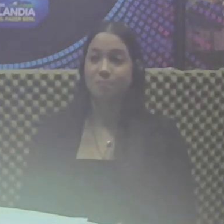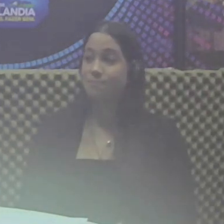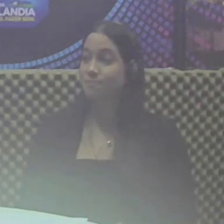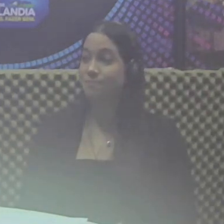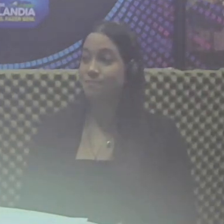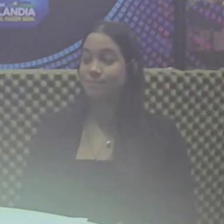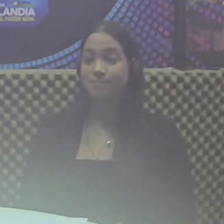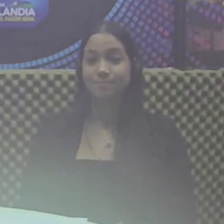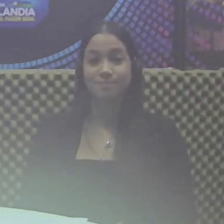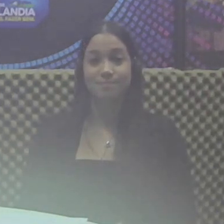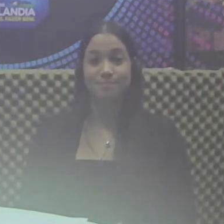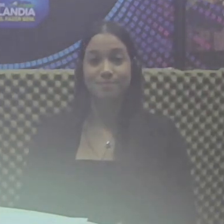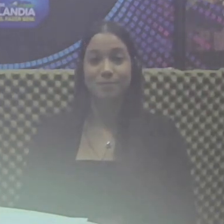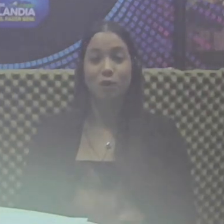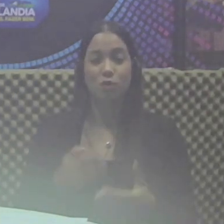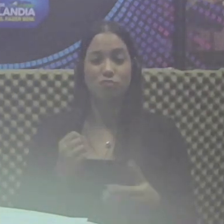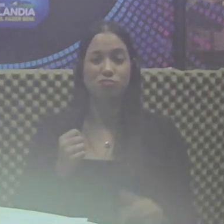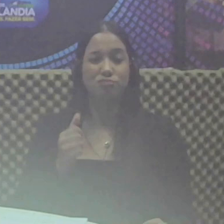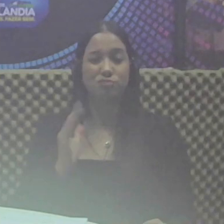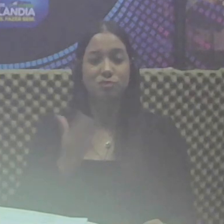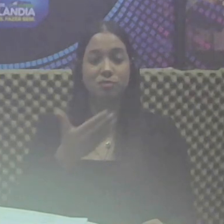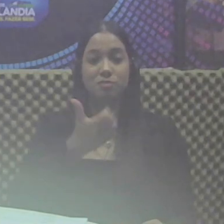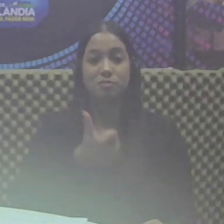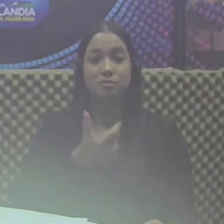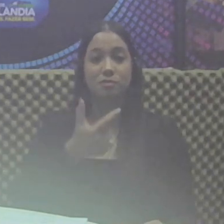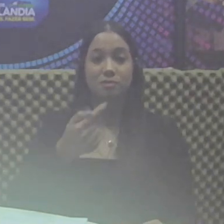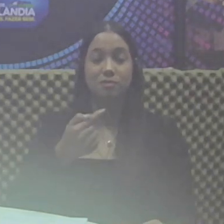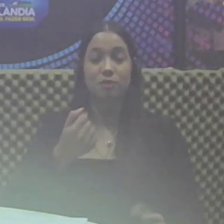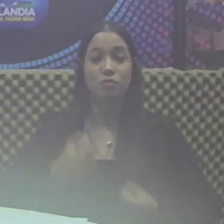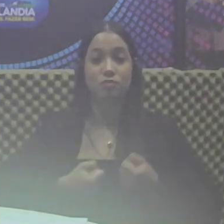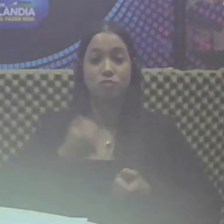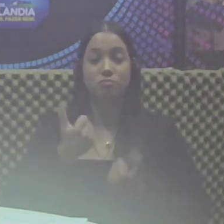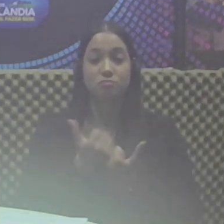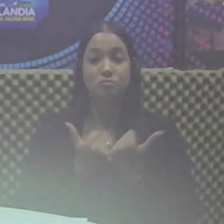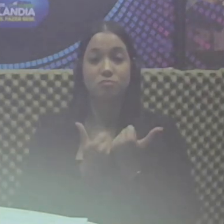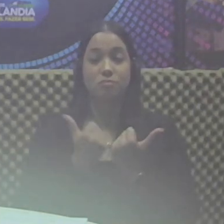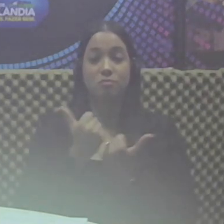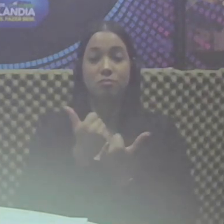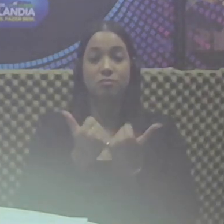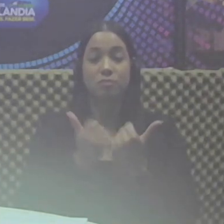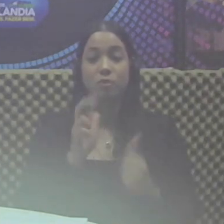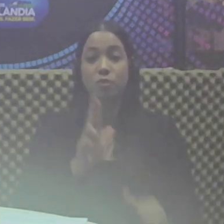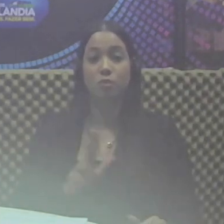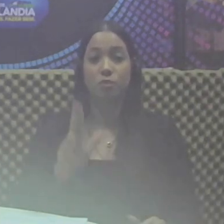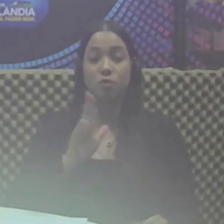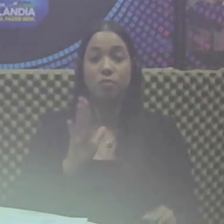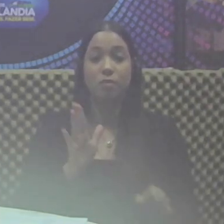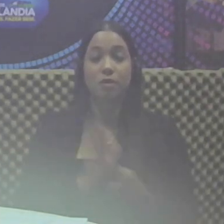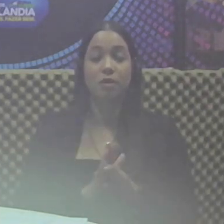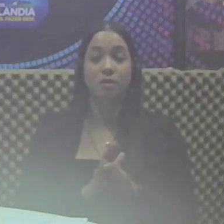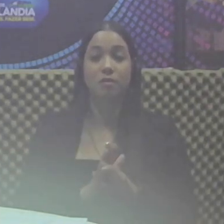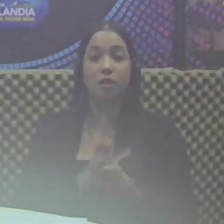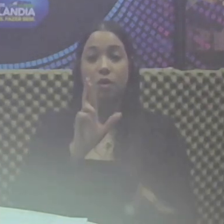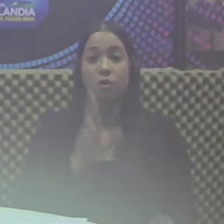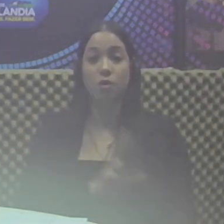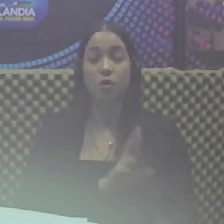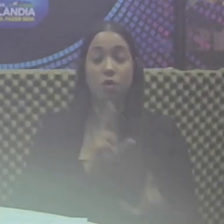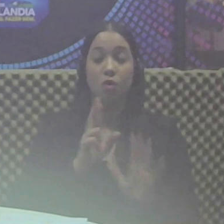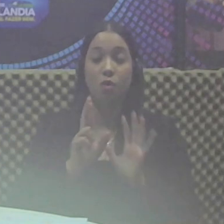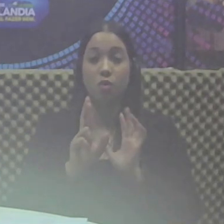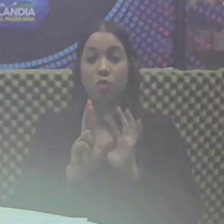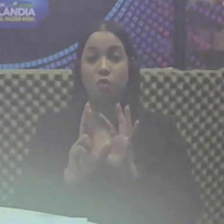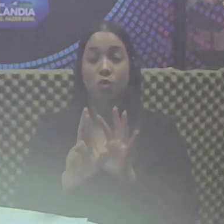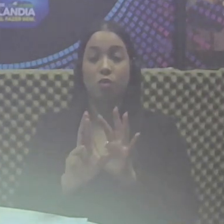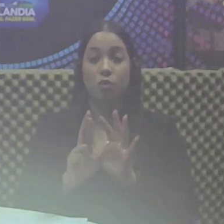not está chegando a 17ª corrida de revezamento Uberlândia Romaria a futel abrirá as inscrições